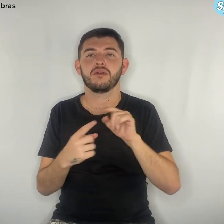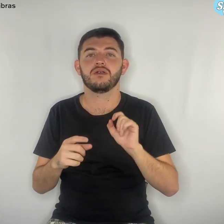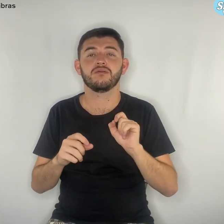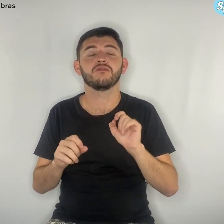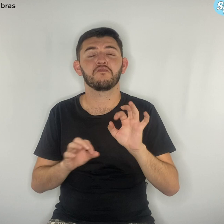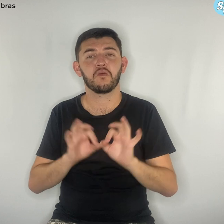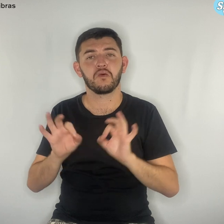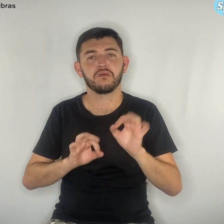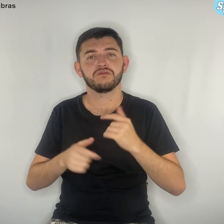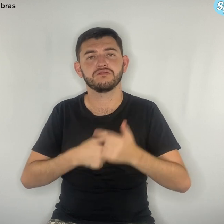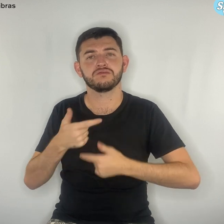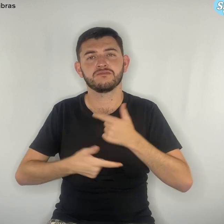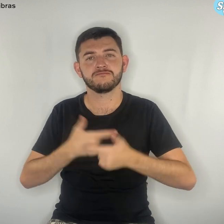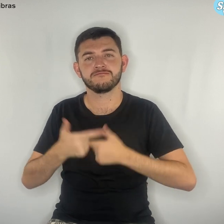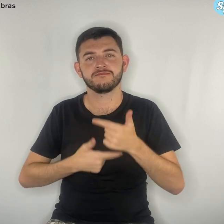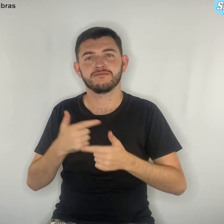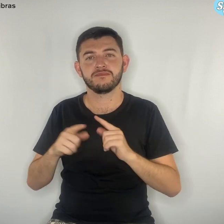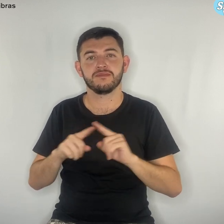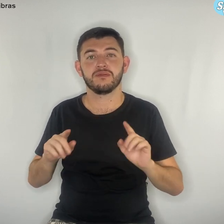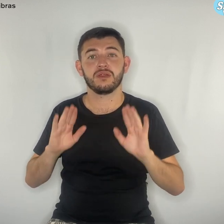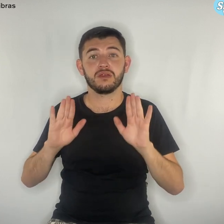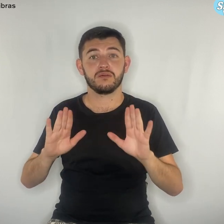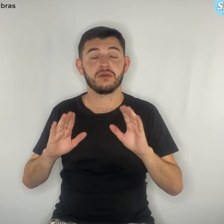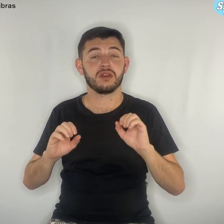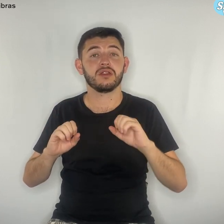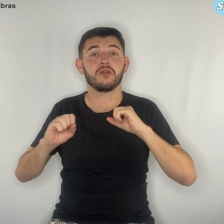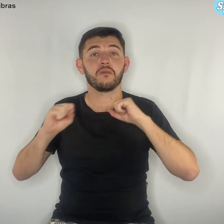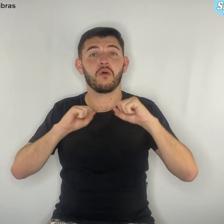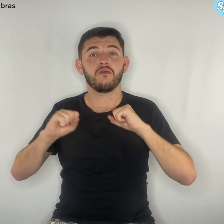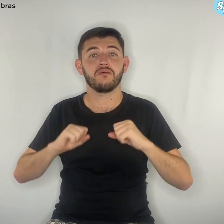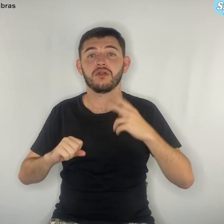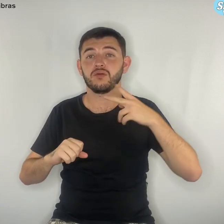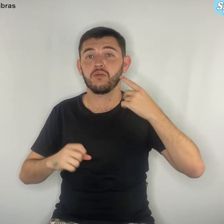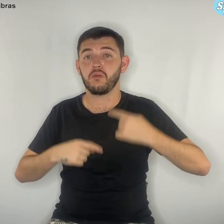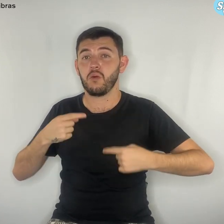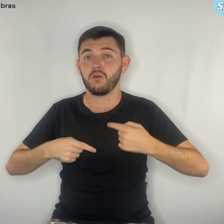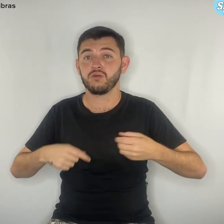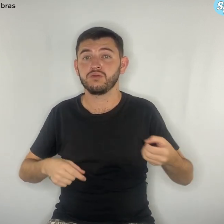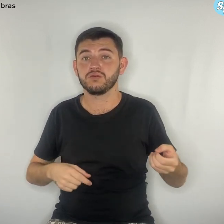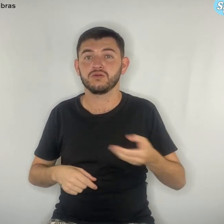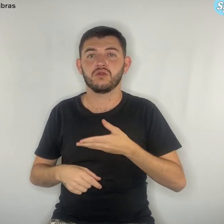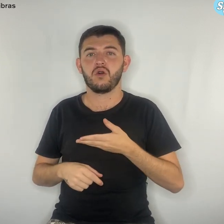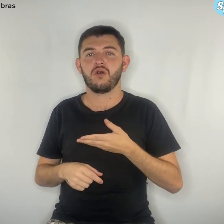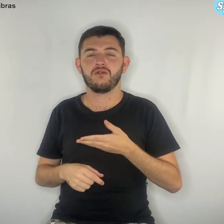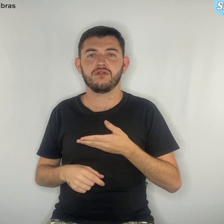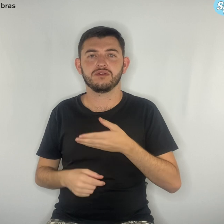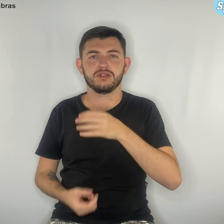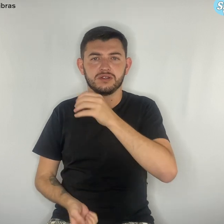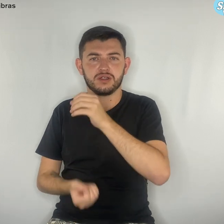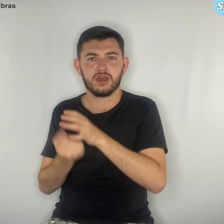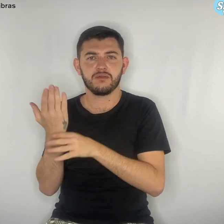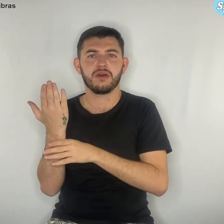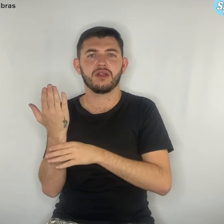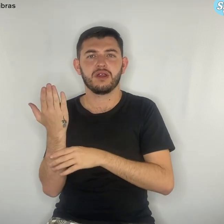tarefa. Novos movimentos políticos não se estabelecem sem capturar